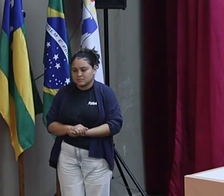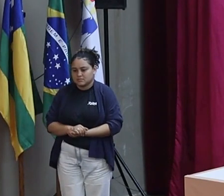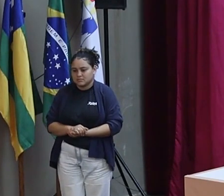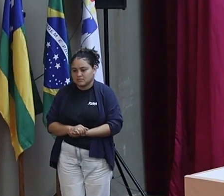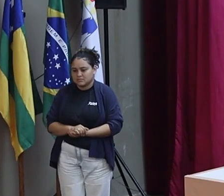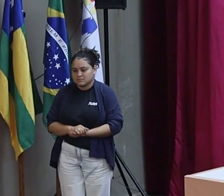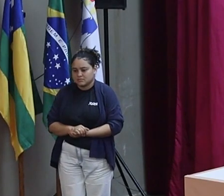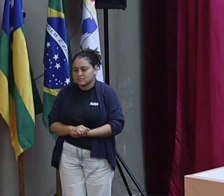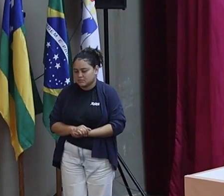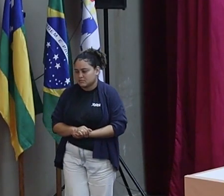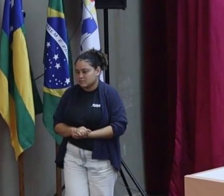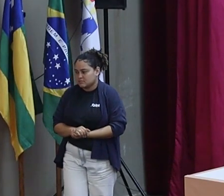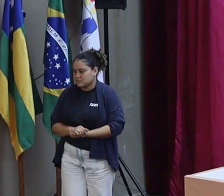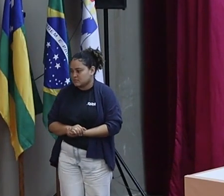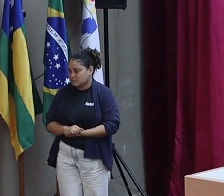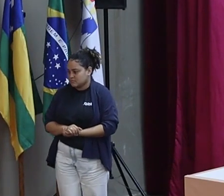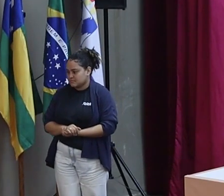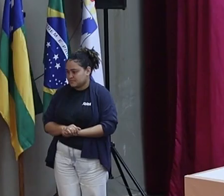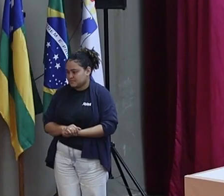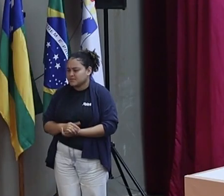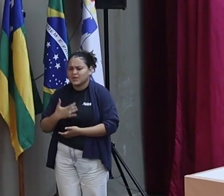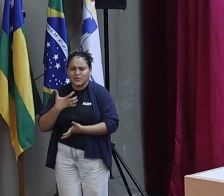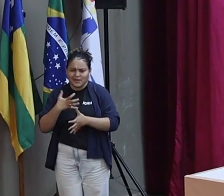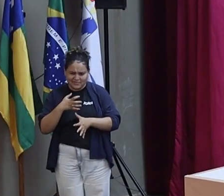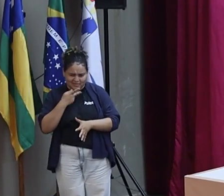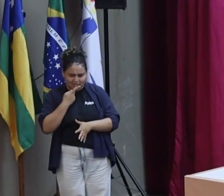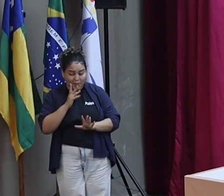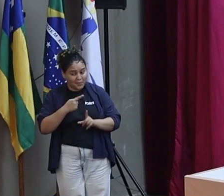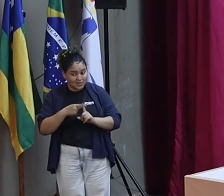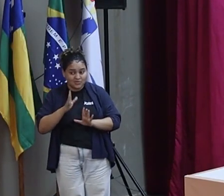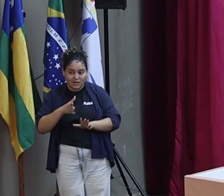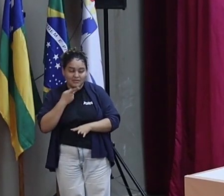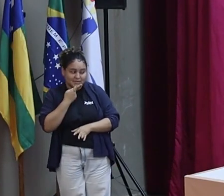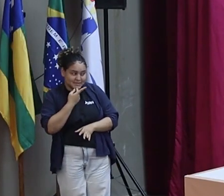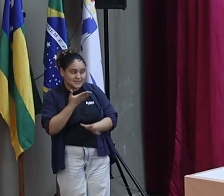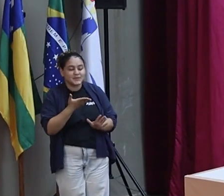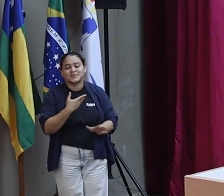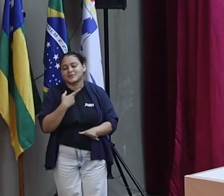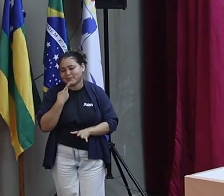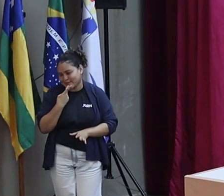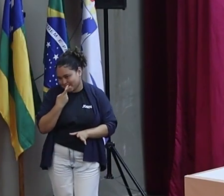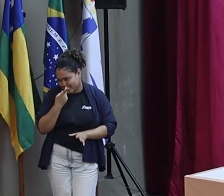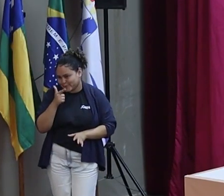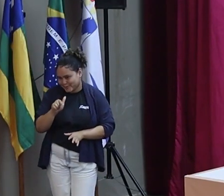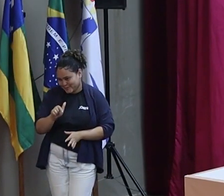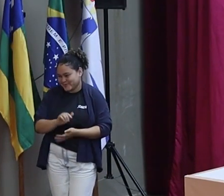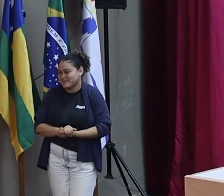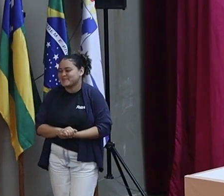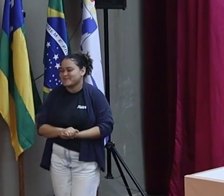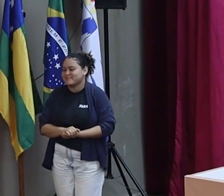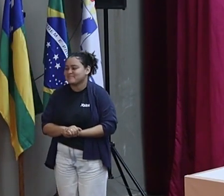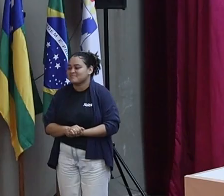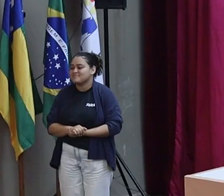Eu não ia falar, porque eu já disse isso a ela. Mas como ela não fez uso da palavra nesse momento, eu vou fazer uso da palavra.